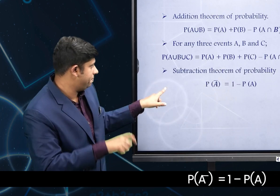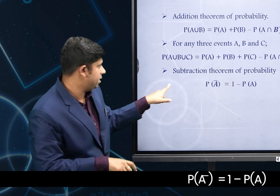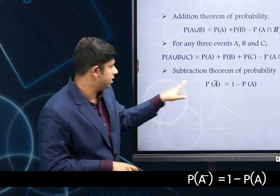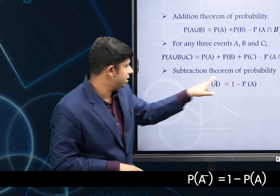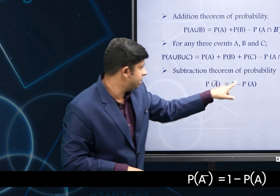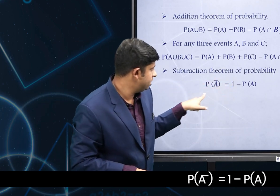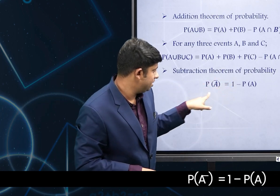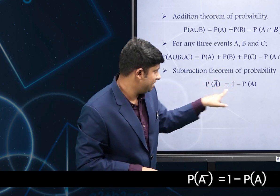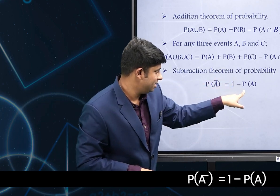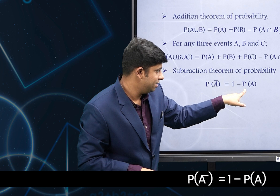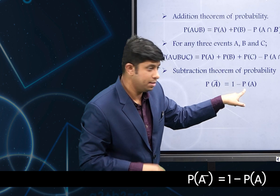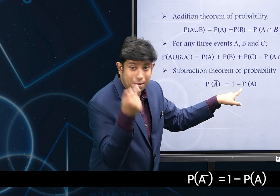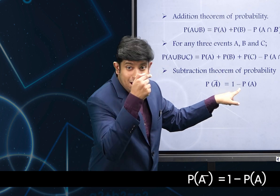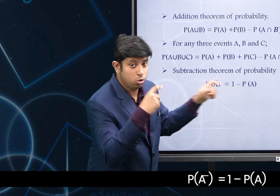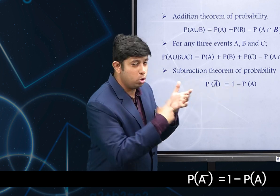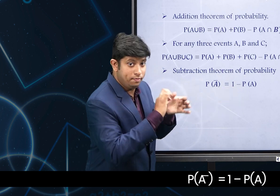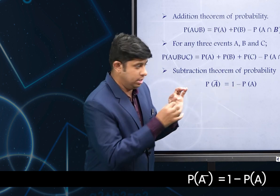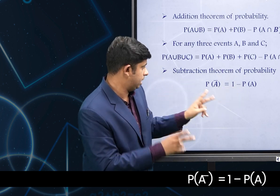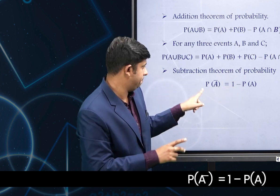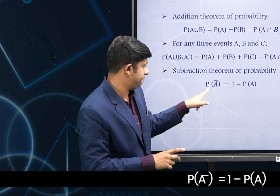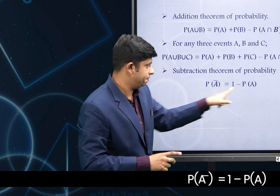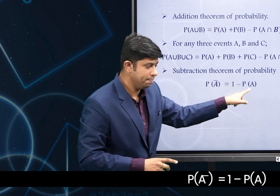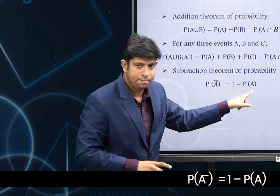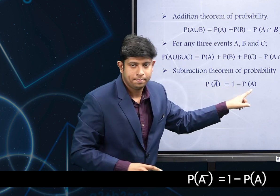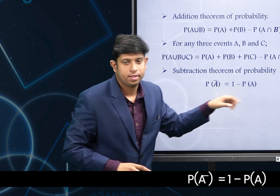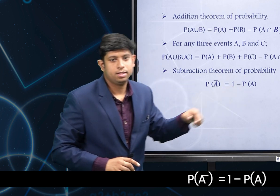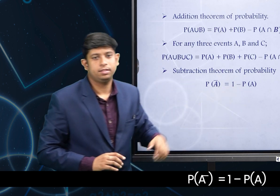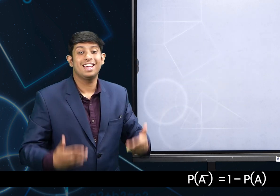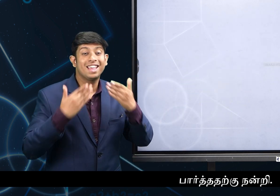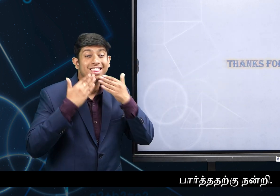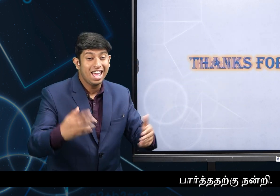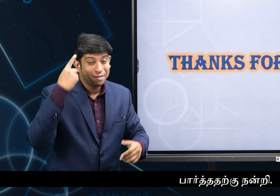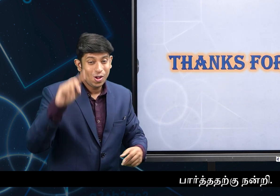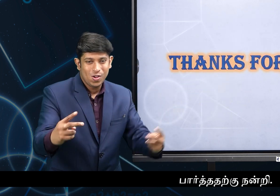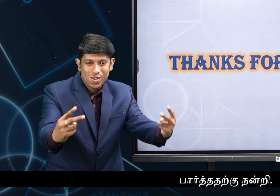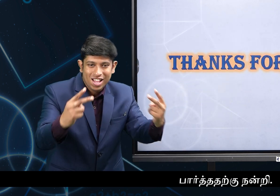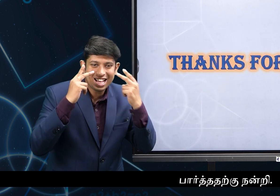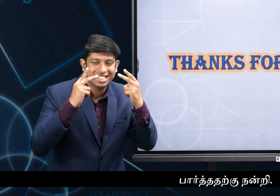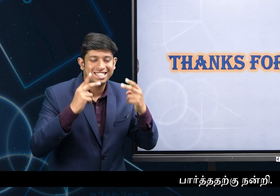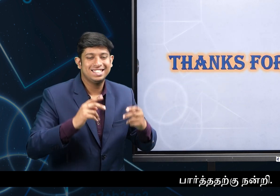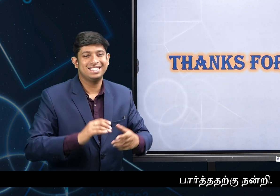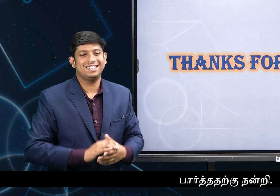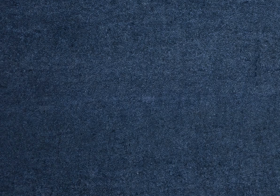ஏ வெட்டுக்கணம் சி கழித்தல் பி அடைப்புக்குறிக்குள் ஏ வெட்டுக்கணம் பி வெட்டுக்கணம் சி.